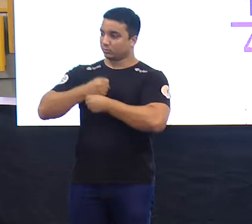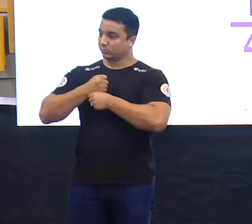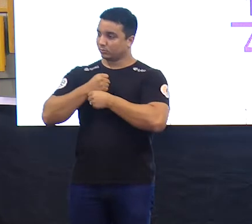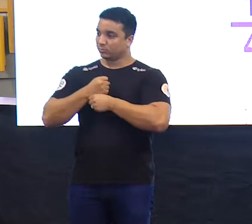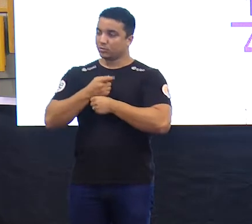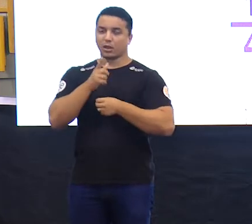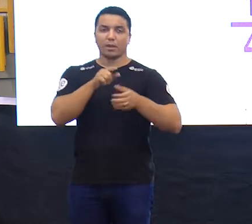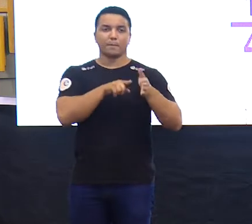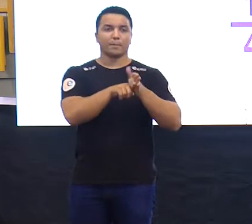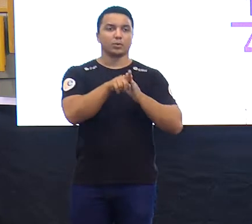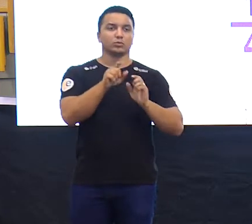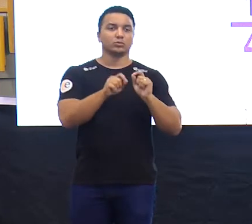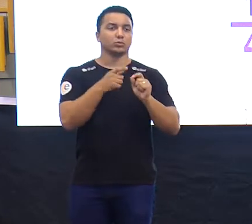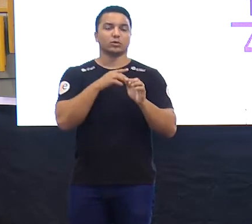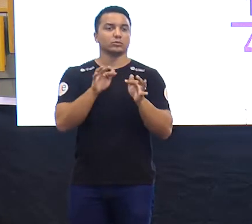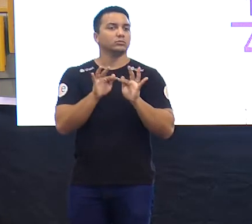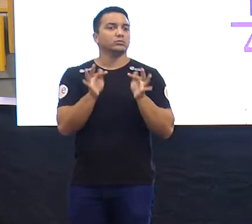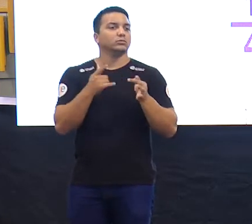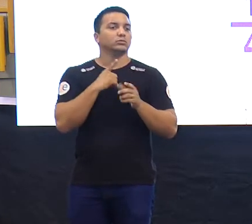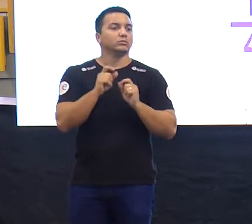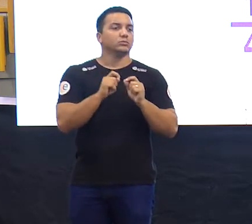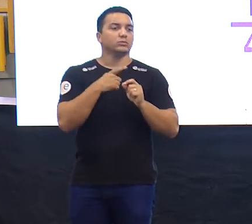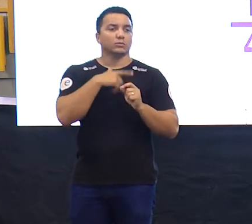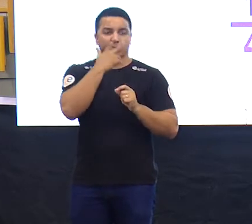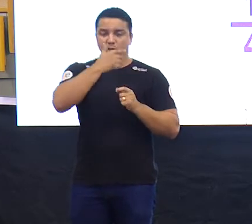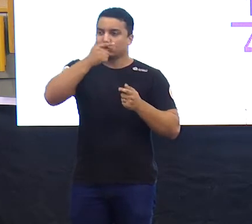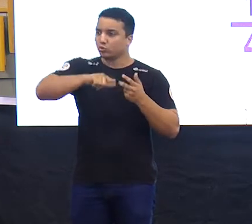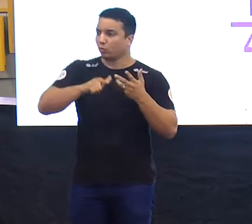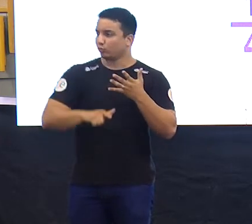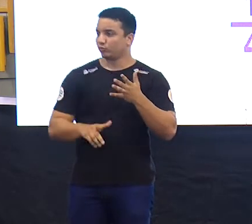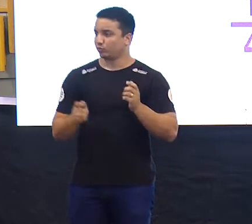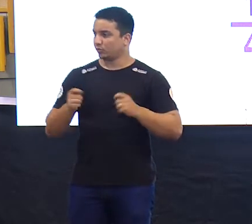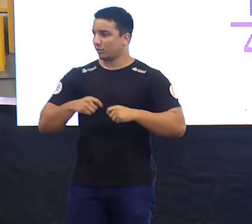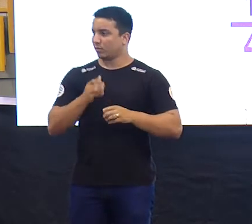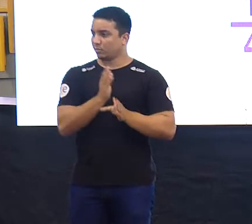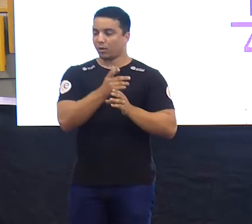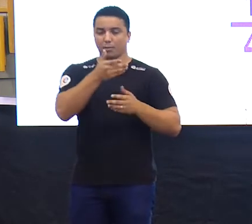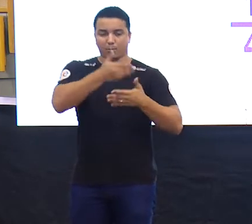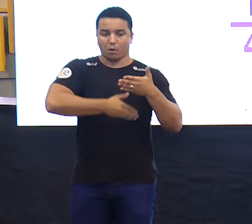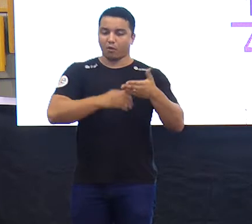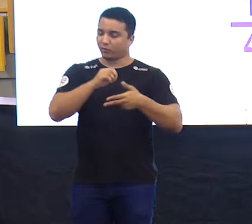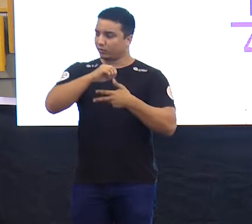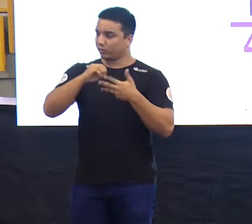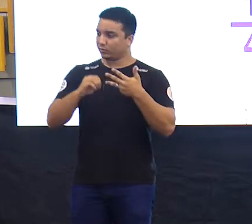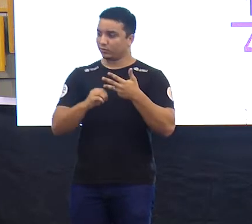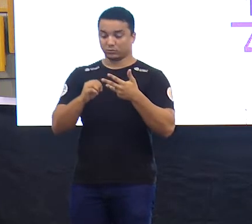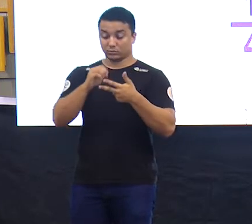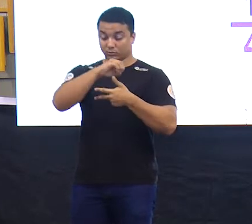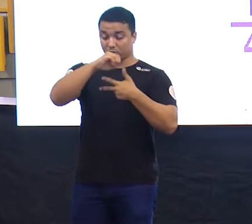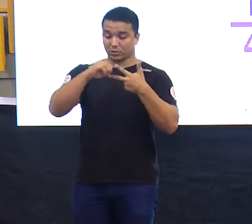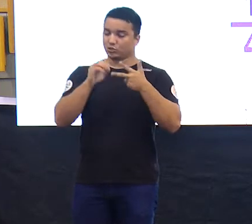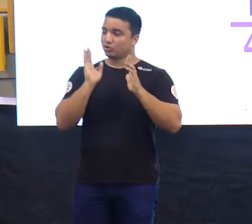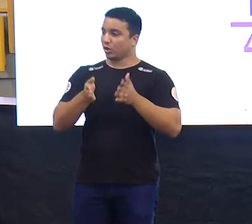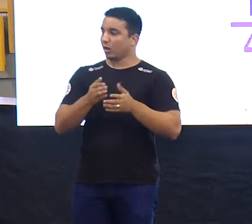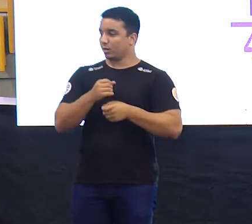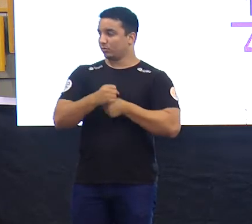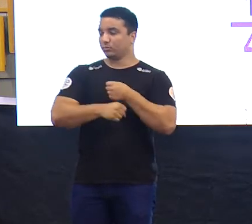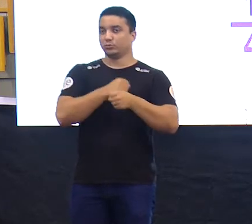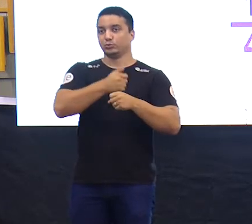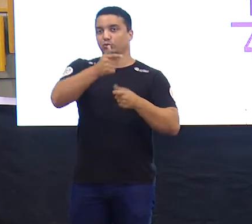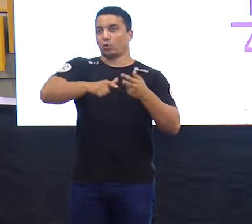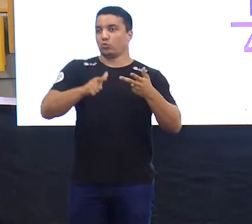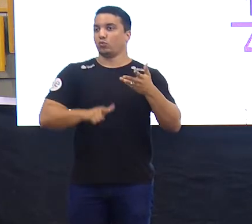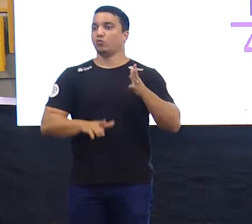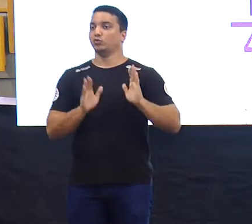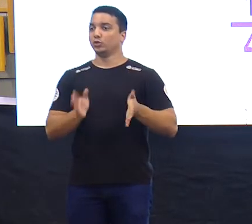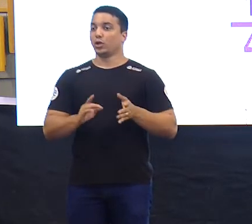essa questão, ela é super repetitiva em provas do Enem. Só que às